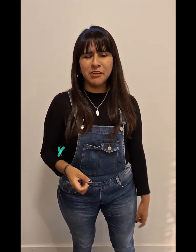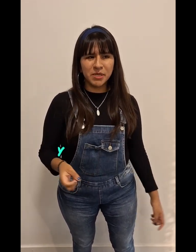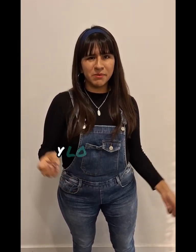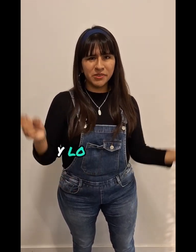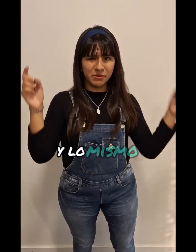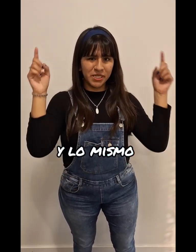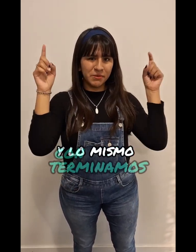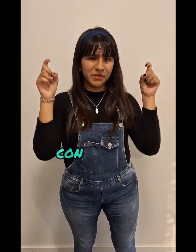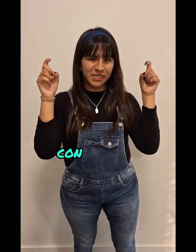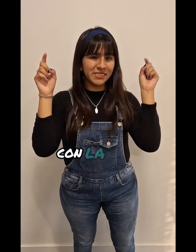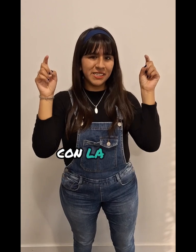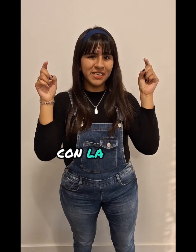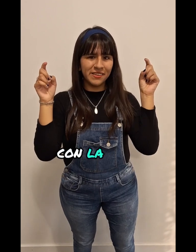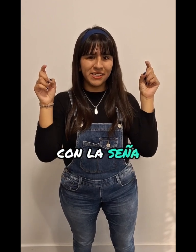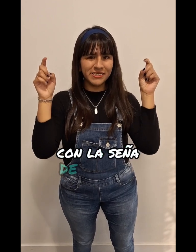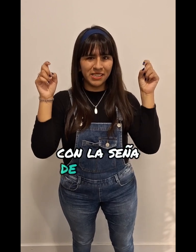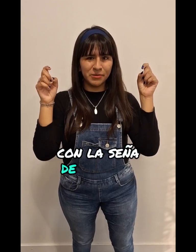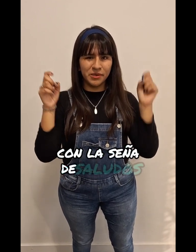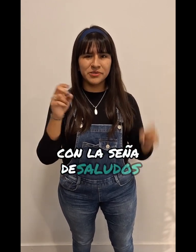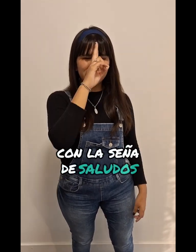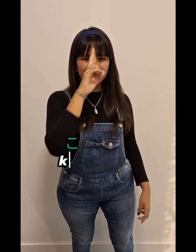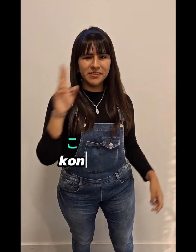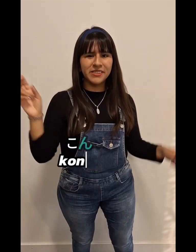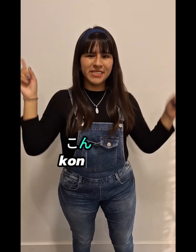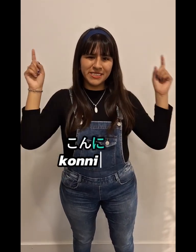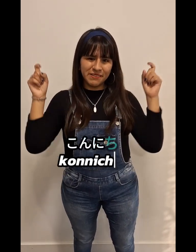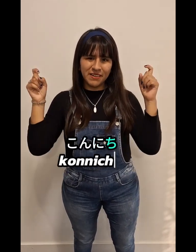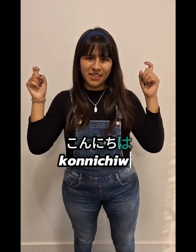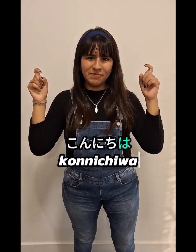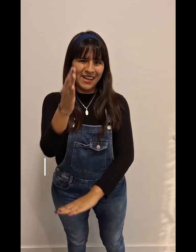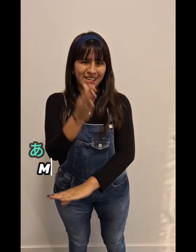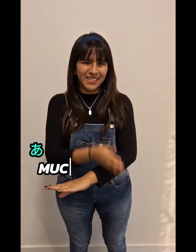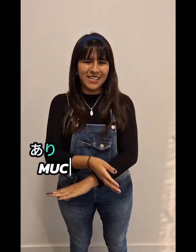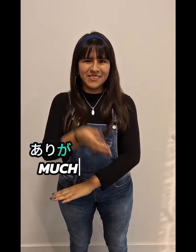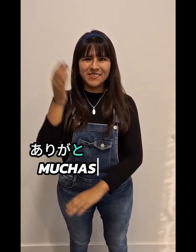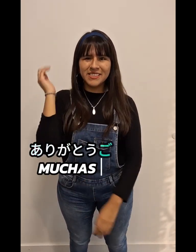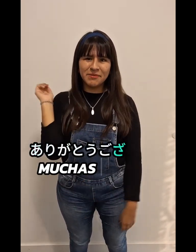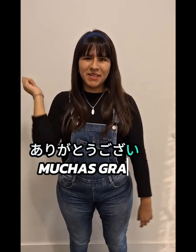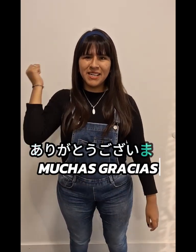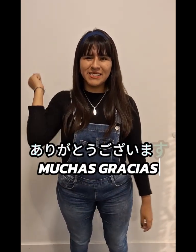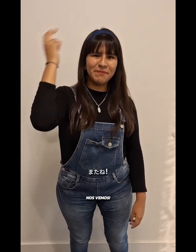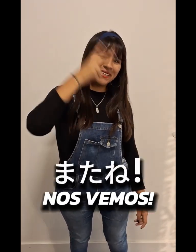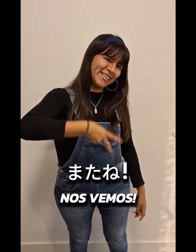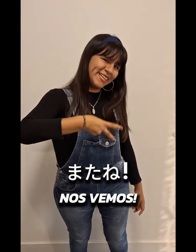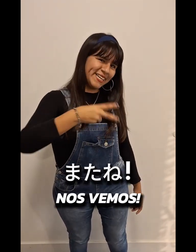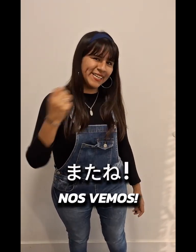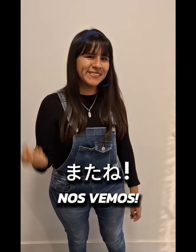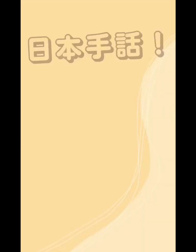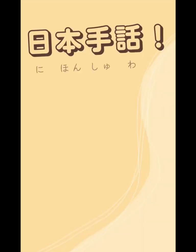mismo, terminamos con la seña de saludos. Konnichiwa. Arigato gozaimasu. Matane.